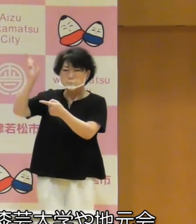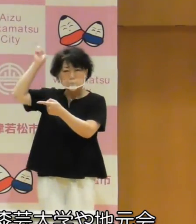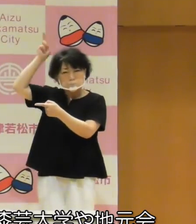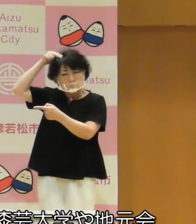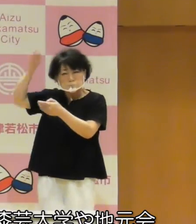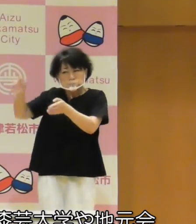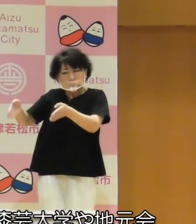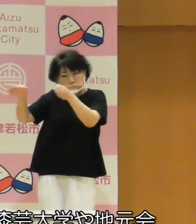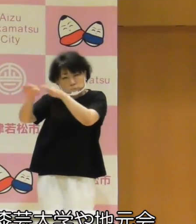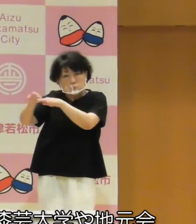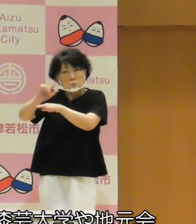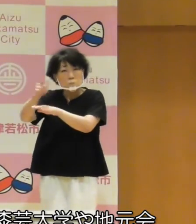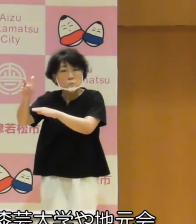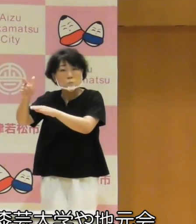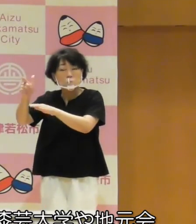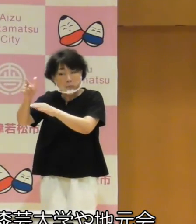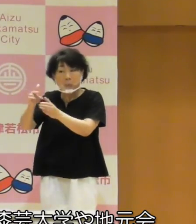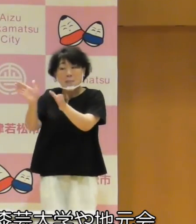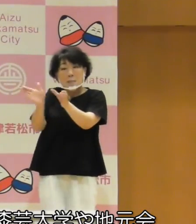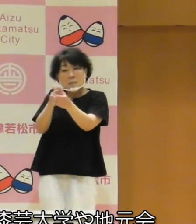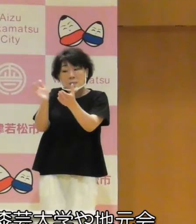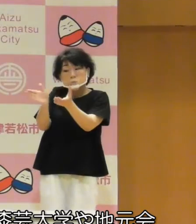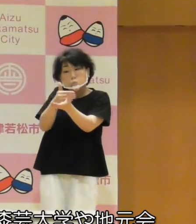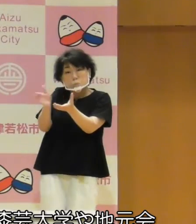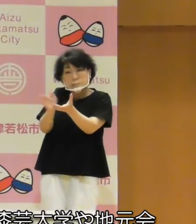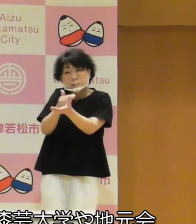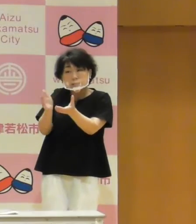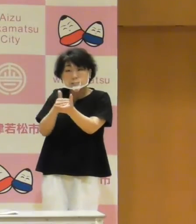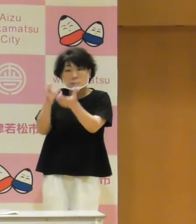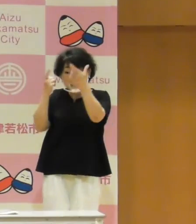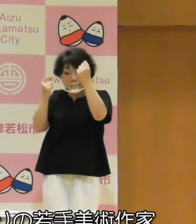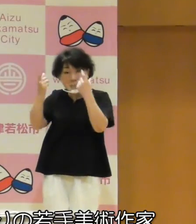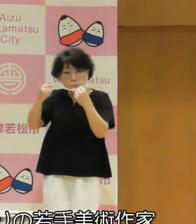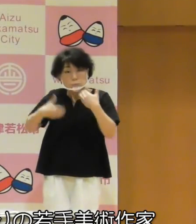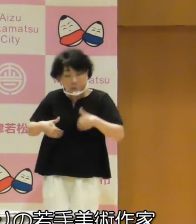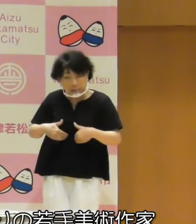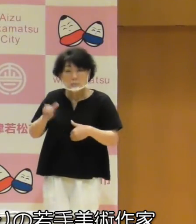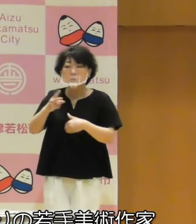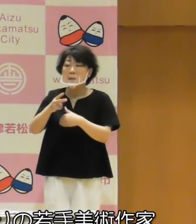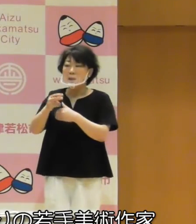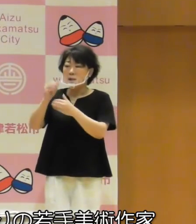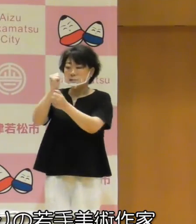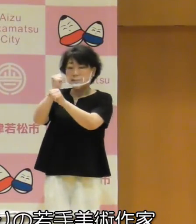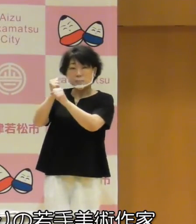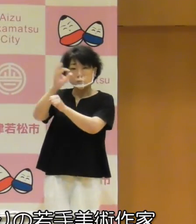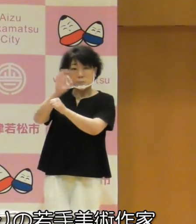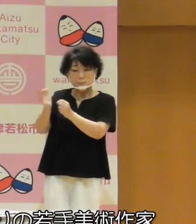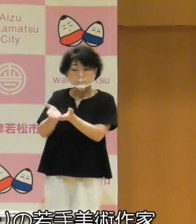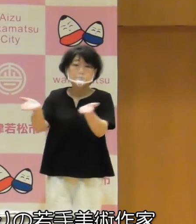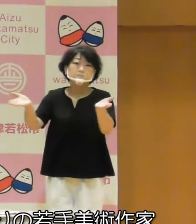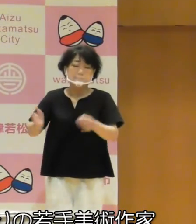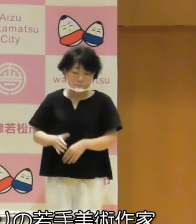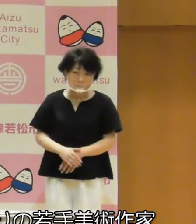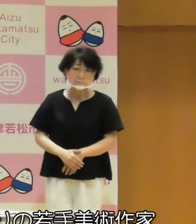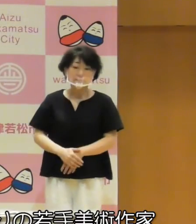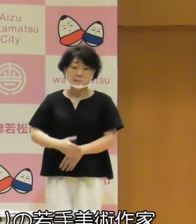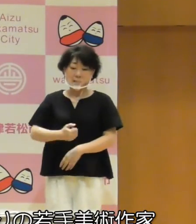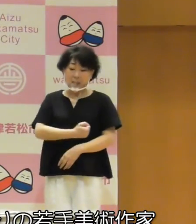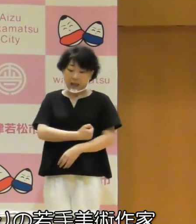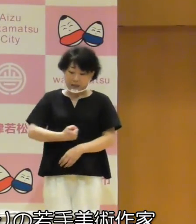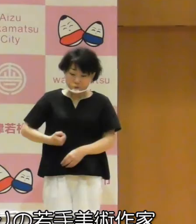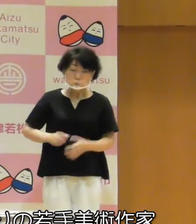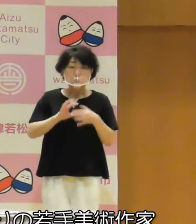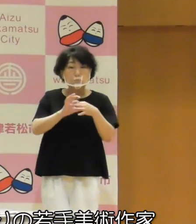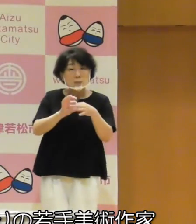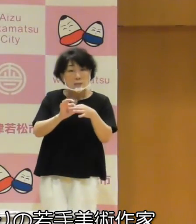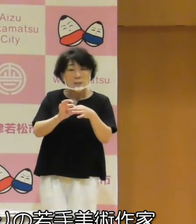漆芸大学や地元会津の漆芸作品、県内外に活躍する会津地域、県ゆか